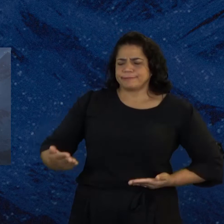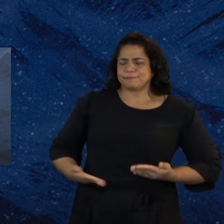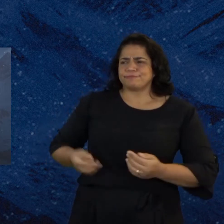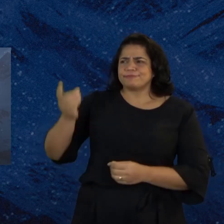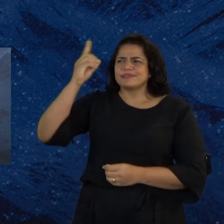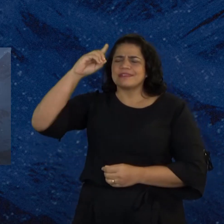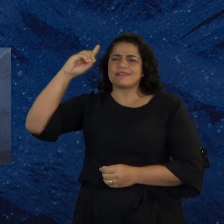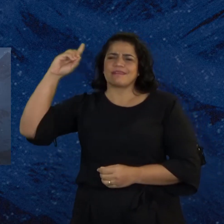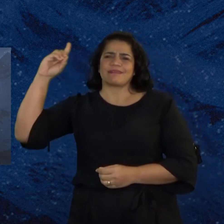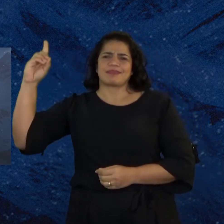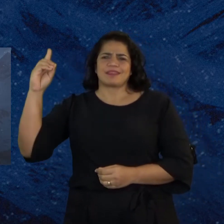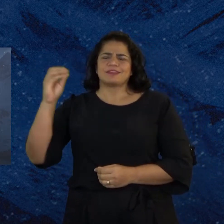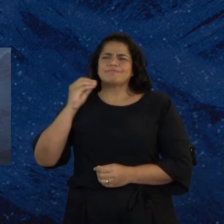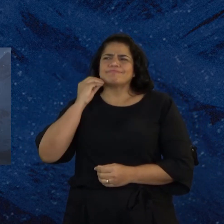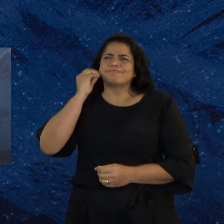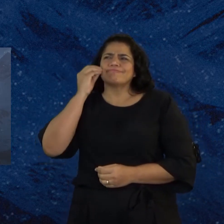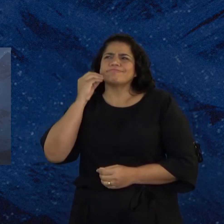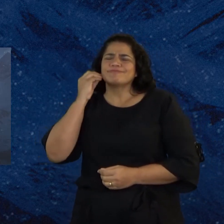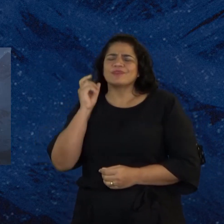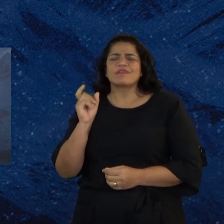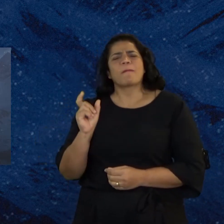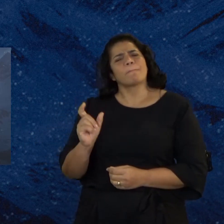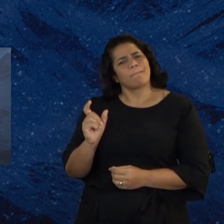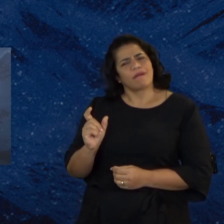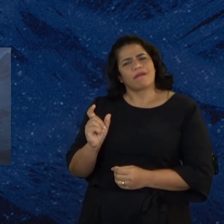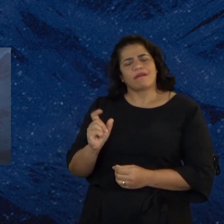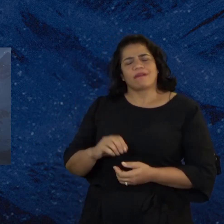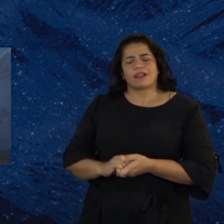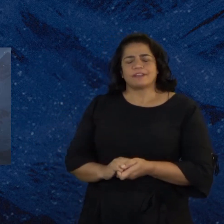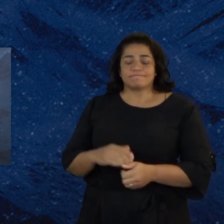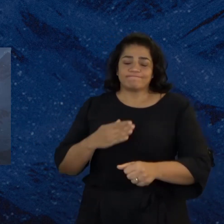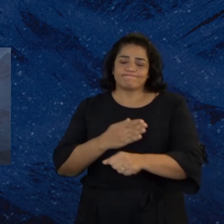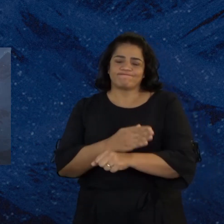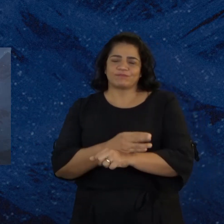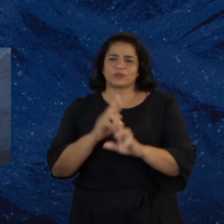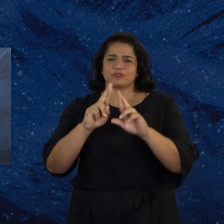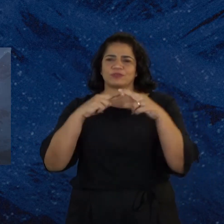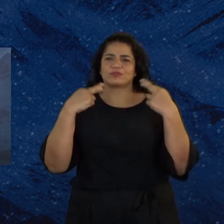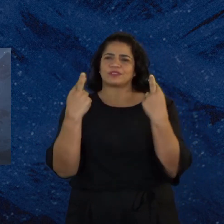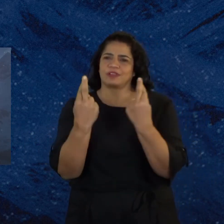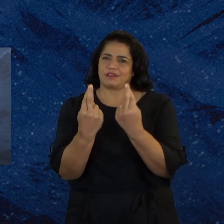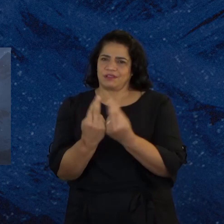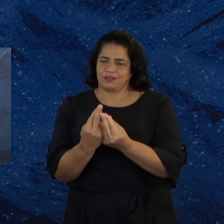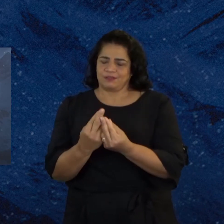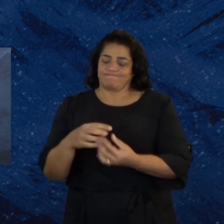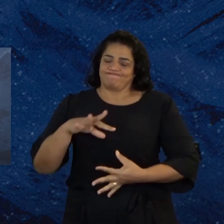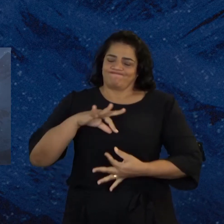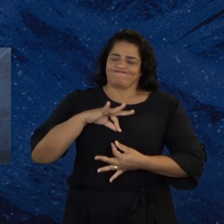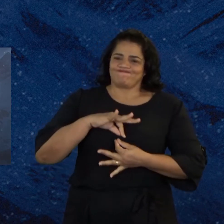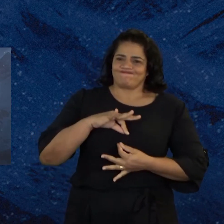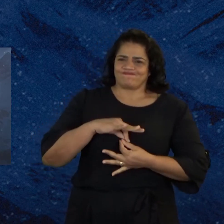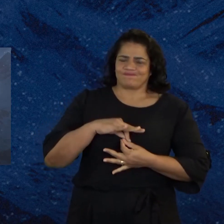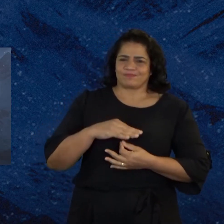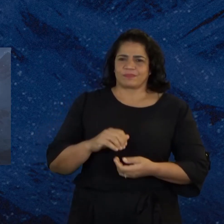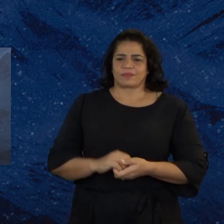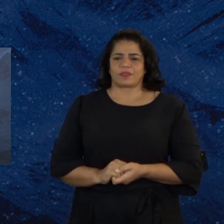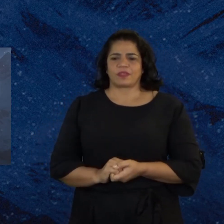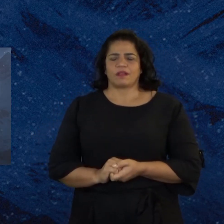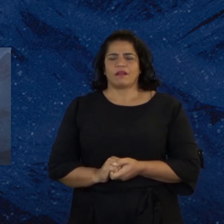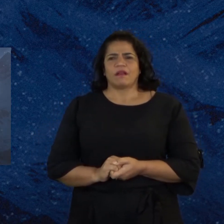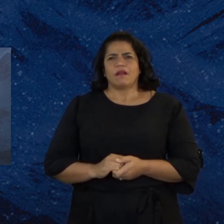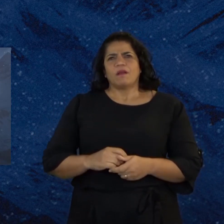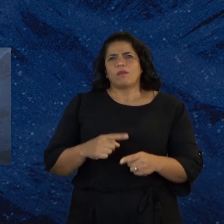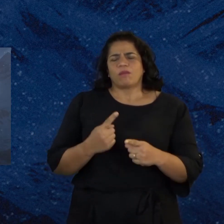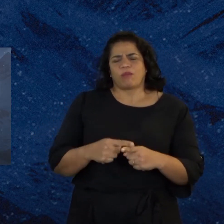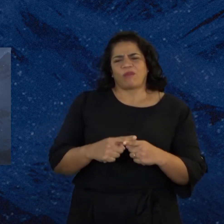da palavra de Deus, participar das reuniões da igreja, tudo a partir do Santo dos Santos. Por que eu posso dizer isso com tranquilidade? Porque